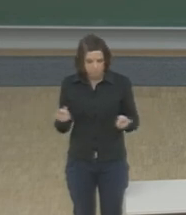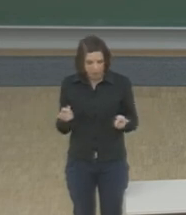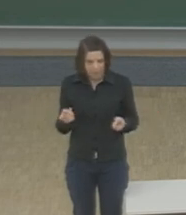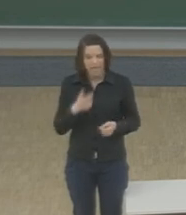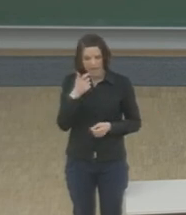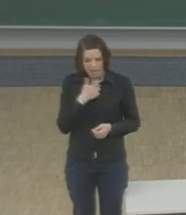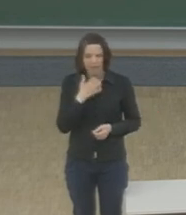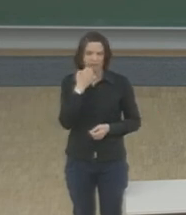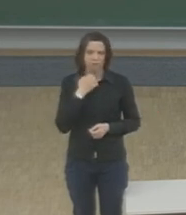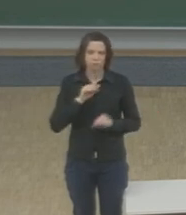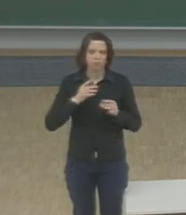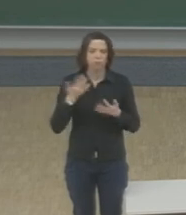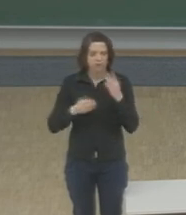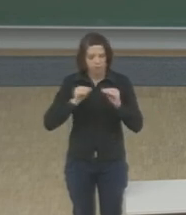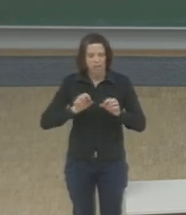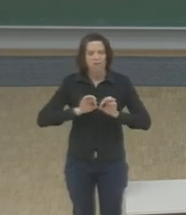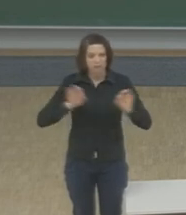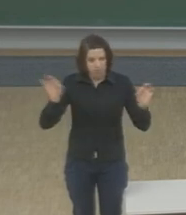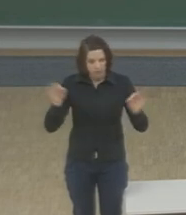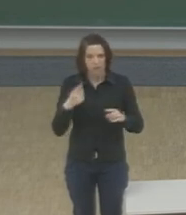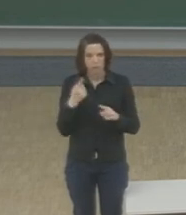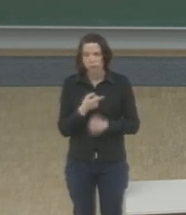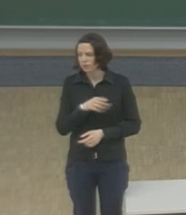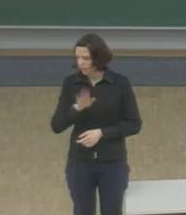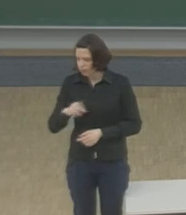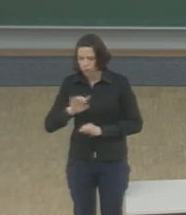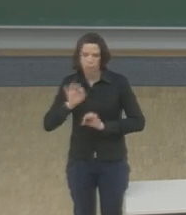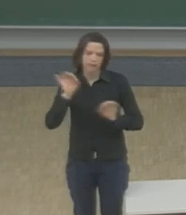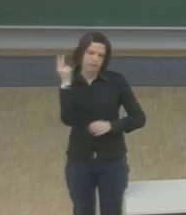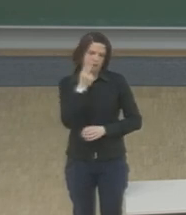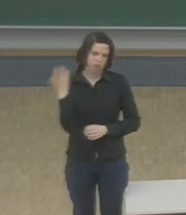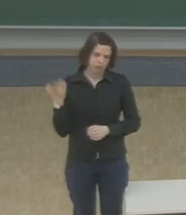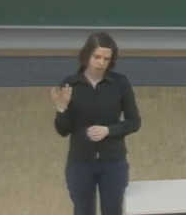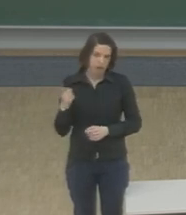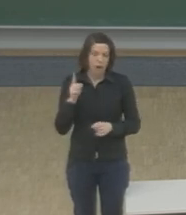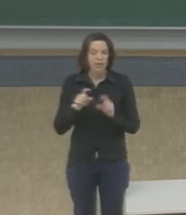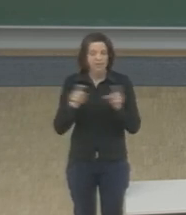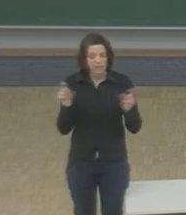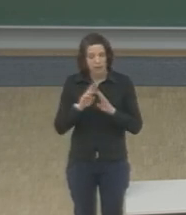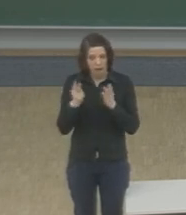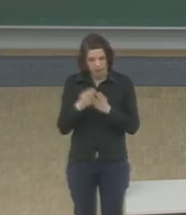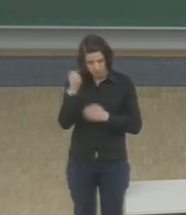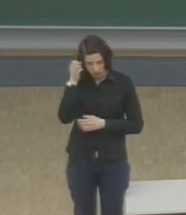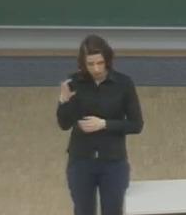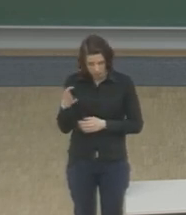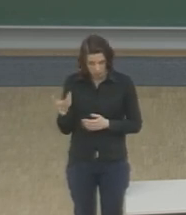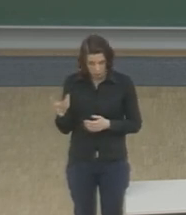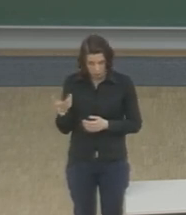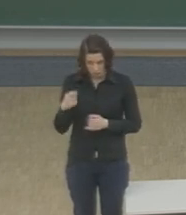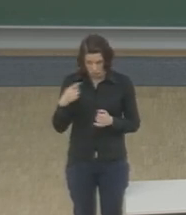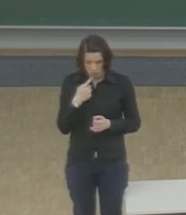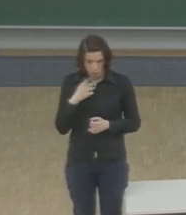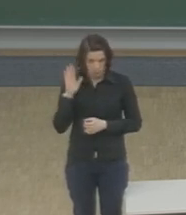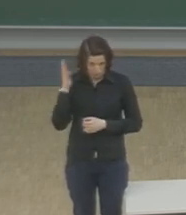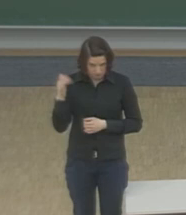sehr ernsthaft bemüht sind. Die Frage der Allgemeinbildung wird sich aber wohl einerseits nicht daran